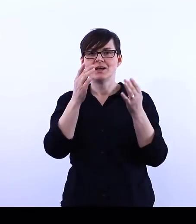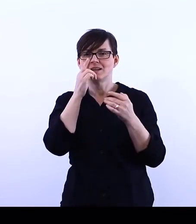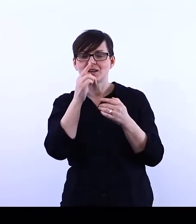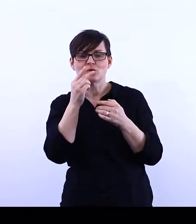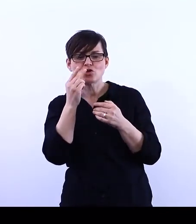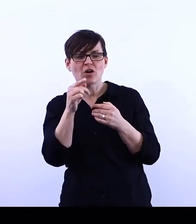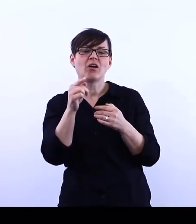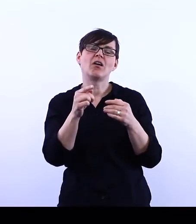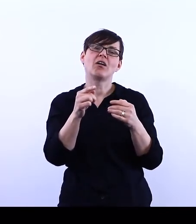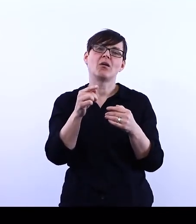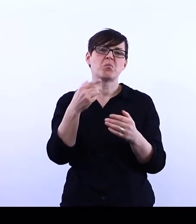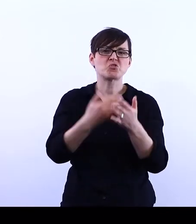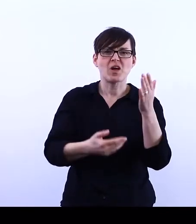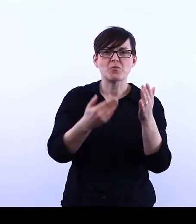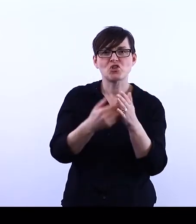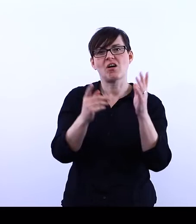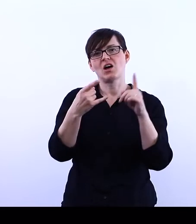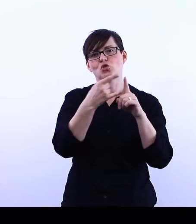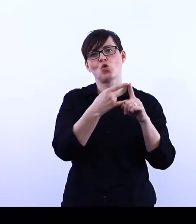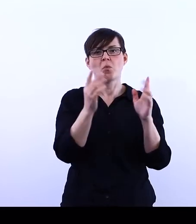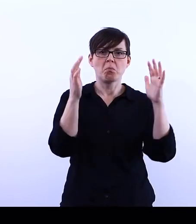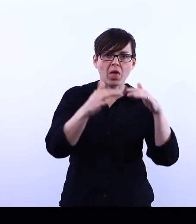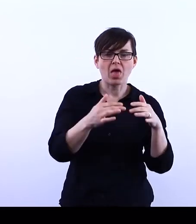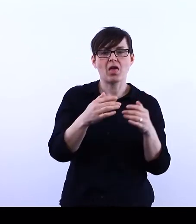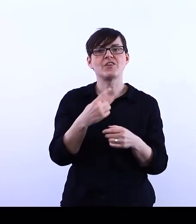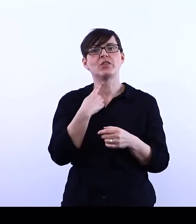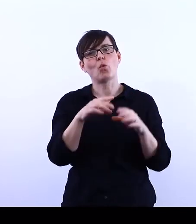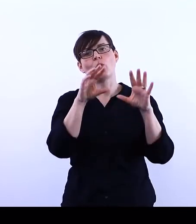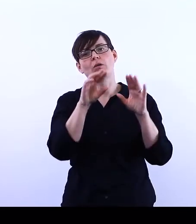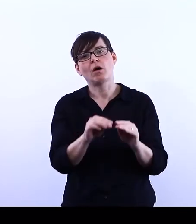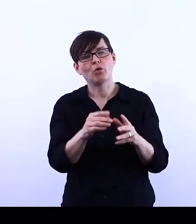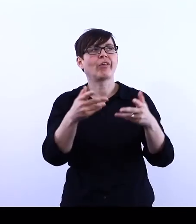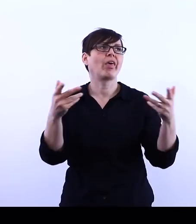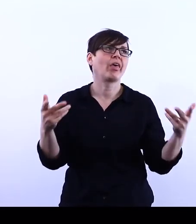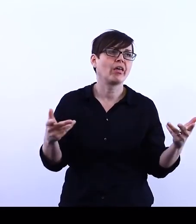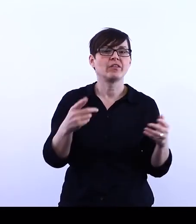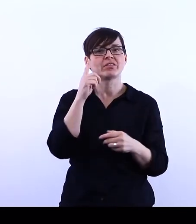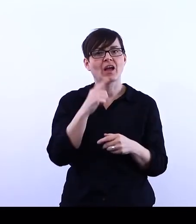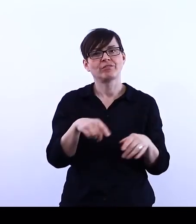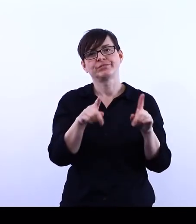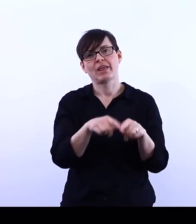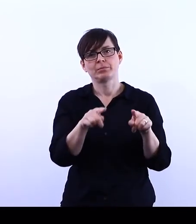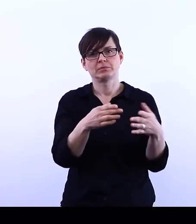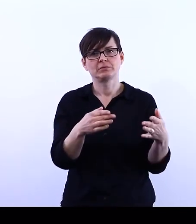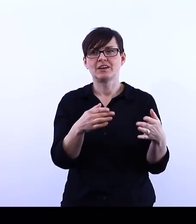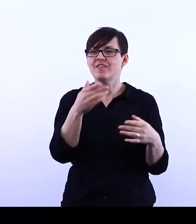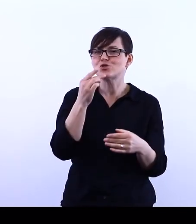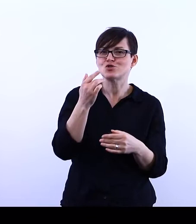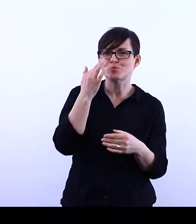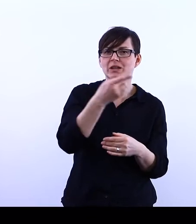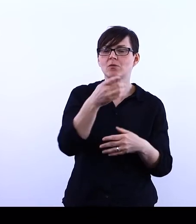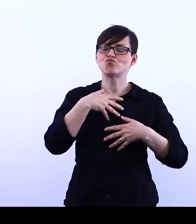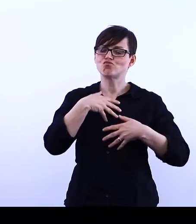dass jetzt der Zoom-Ton wieder nicht funktioniert, sondern halt wirklich gucken, dass wir uns in diesen digitalen Räumen so gut auch auskennen,